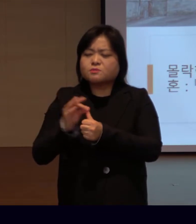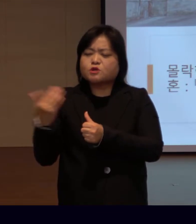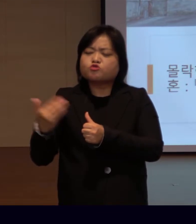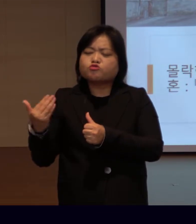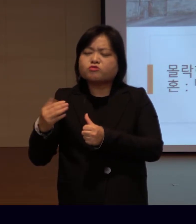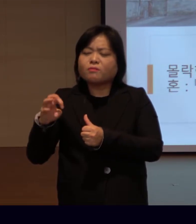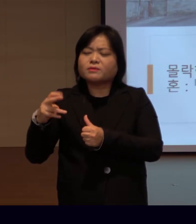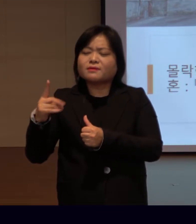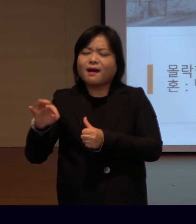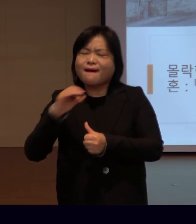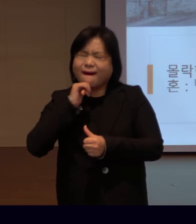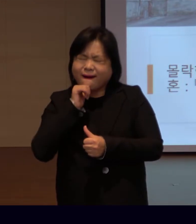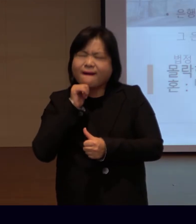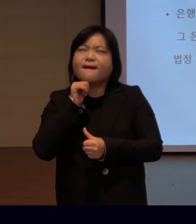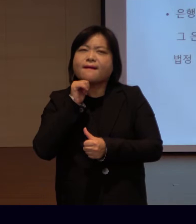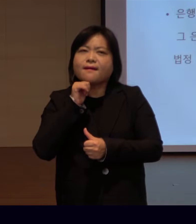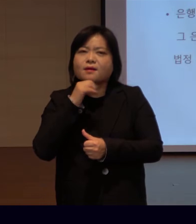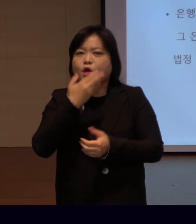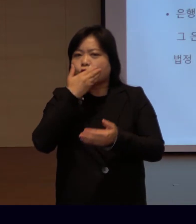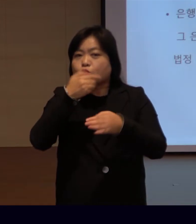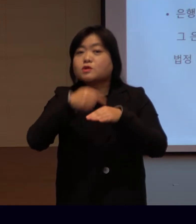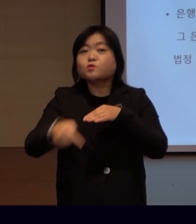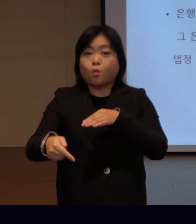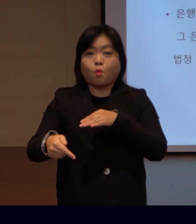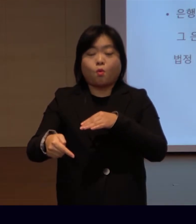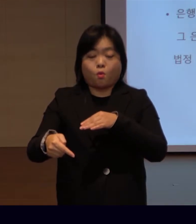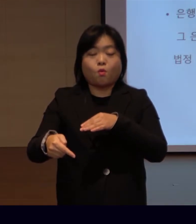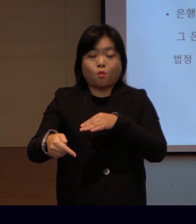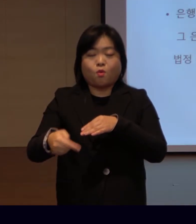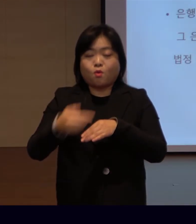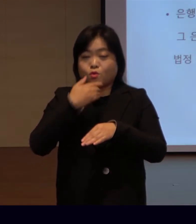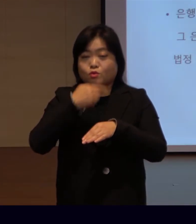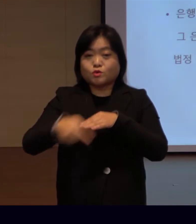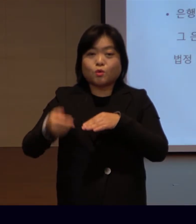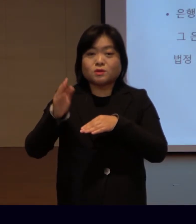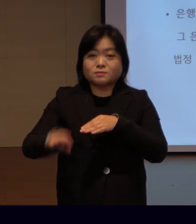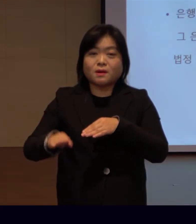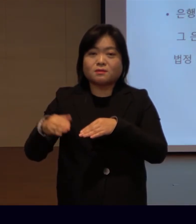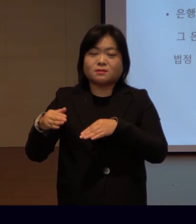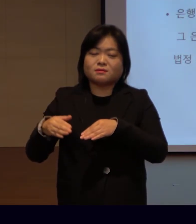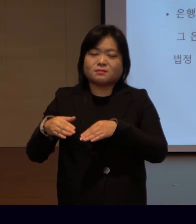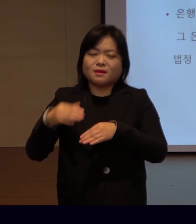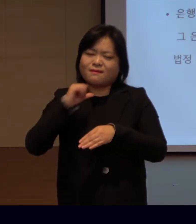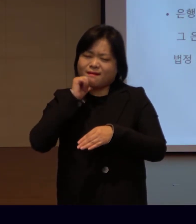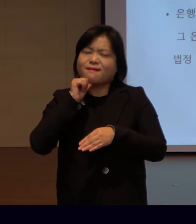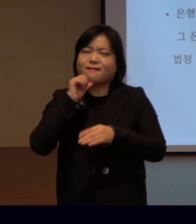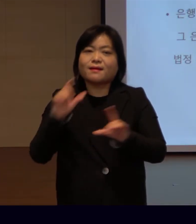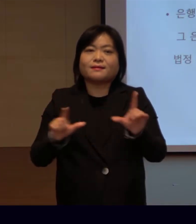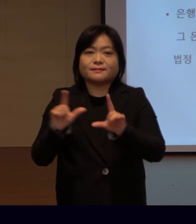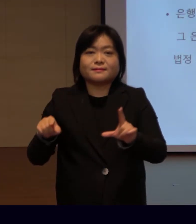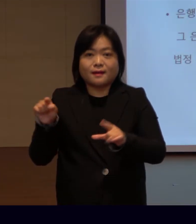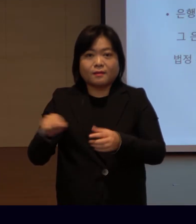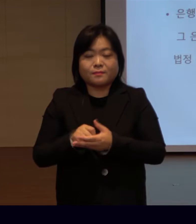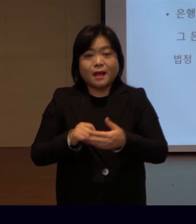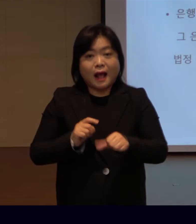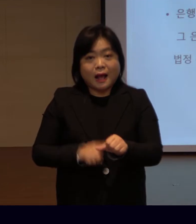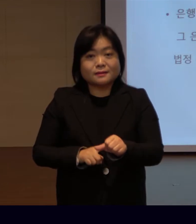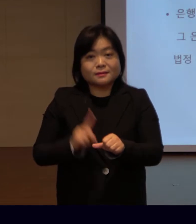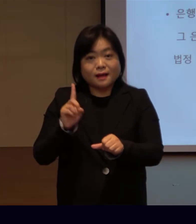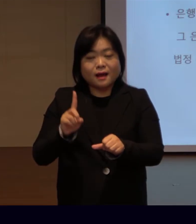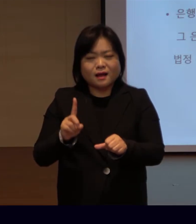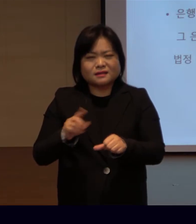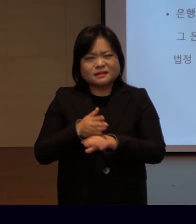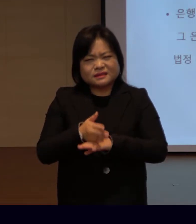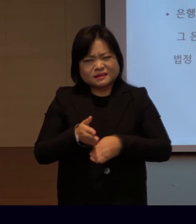되는 너무너무 가난한 귀족으로 이렇게 막 봉 떠서 살고 있는 거죠. 아들이 하나 있어요. 늦게 본